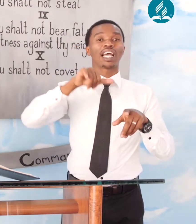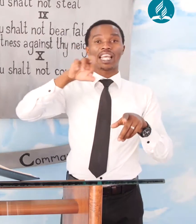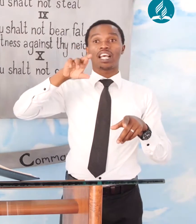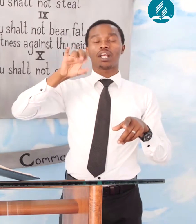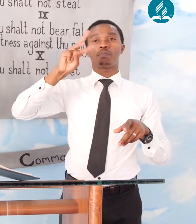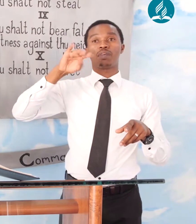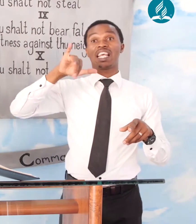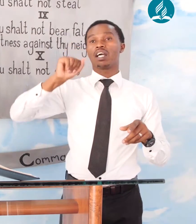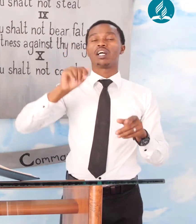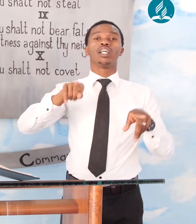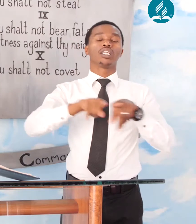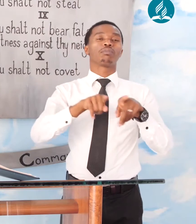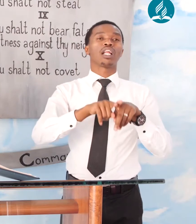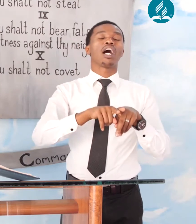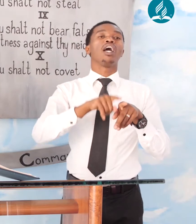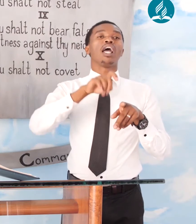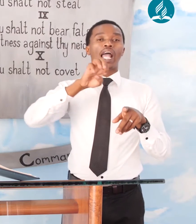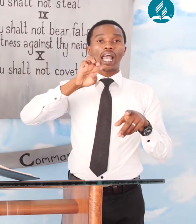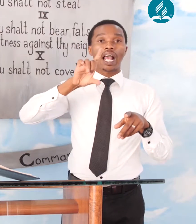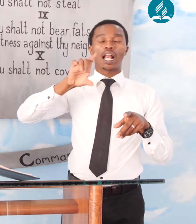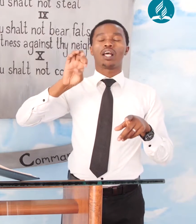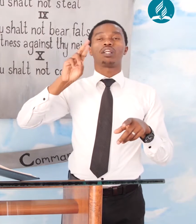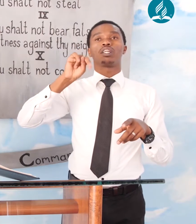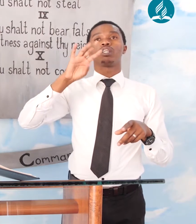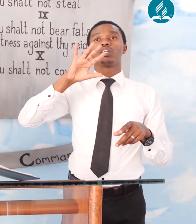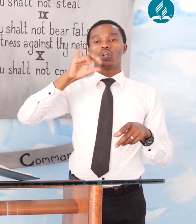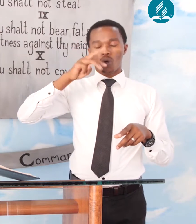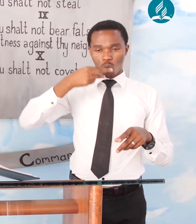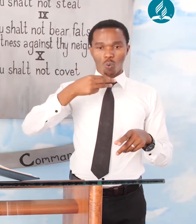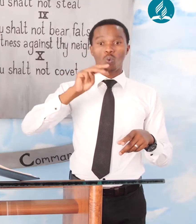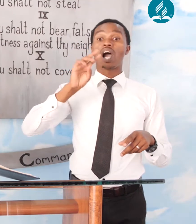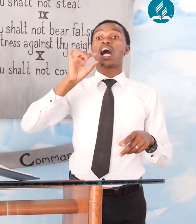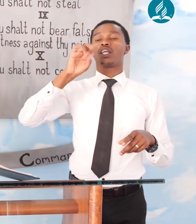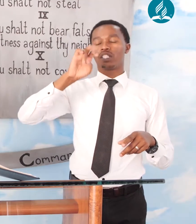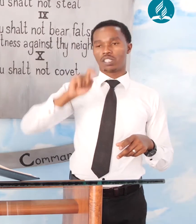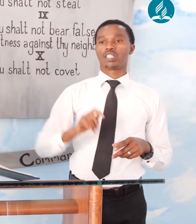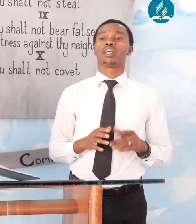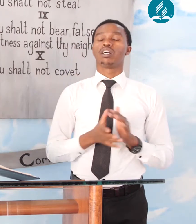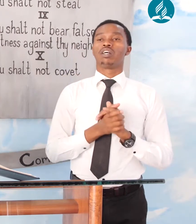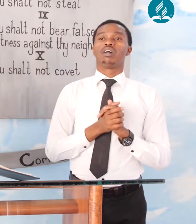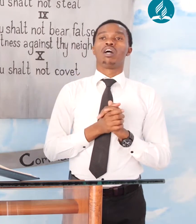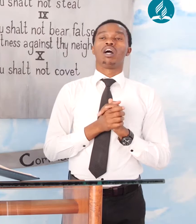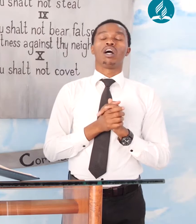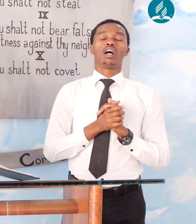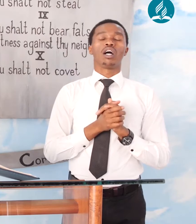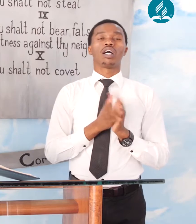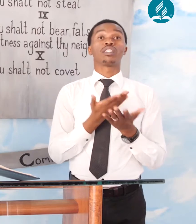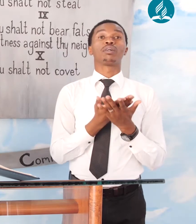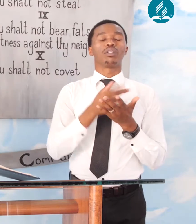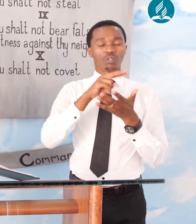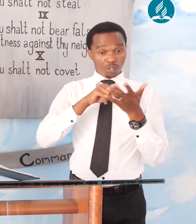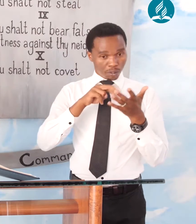White yarakigize reka dusome ibya Mose dusome ibya Yesaya dusomye n'ibya